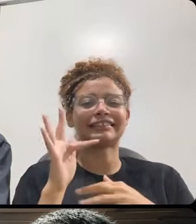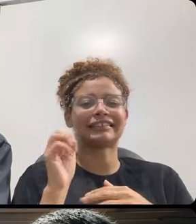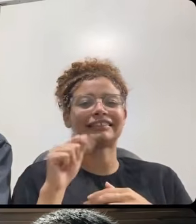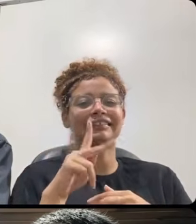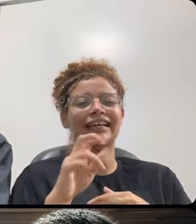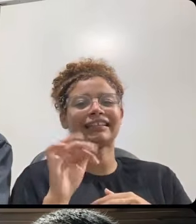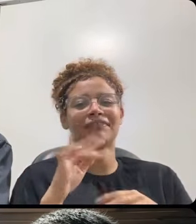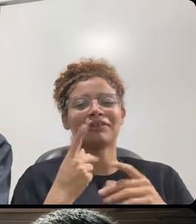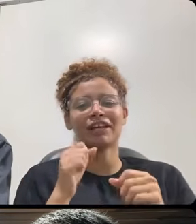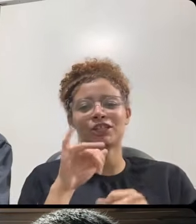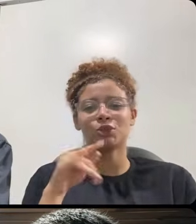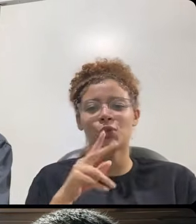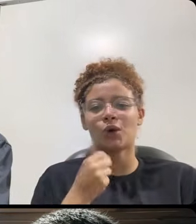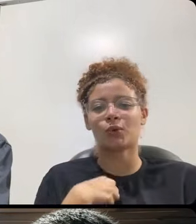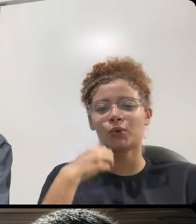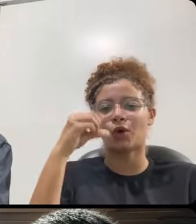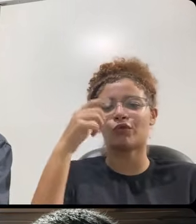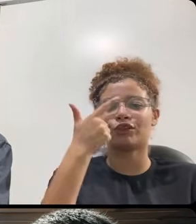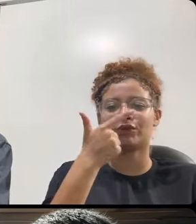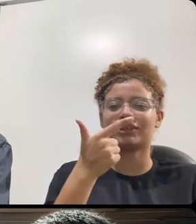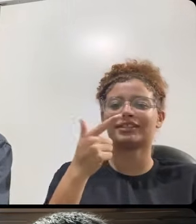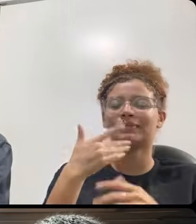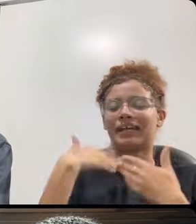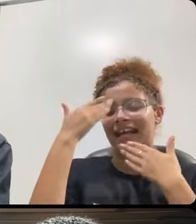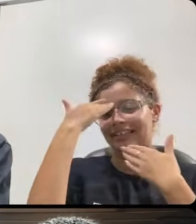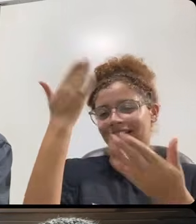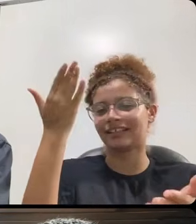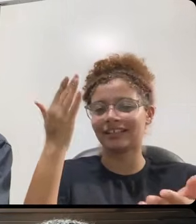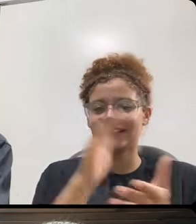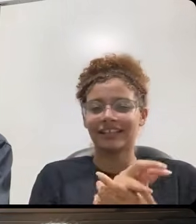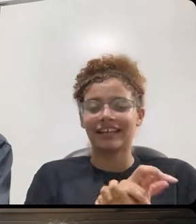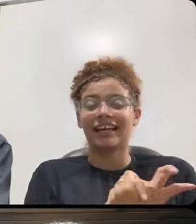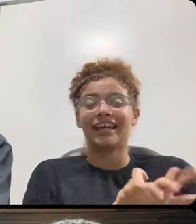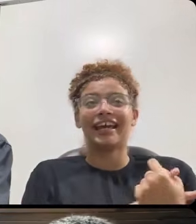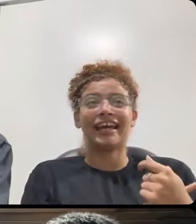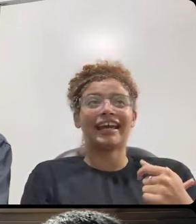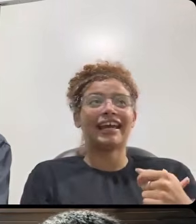A Tainá falou que é João 9:2. Obrigada.